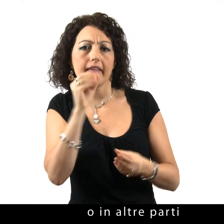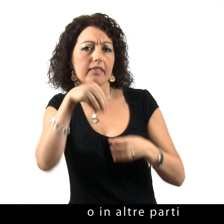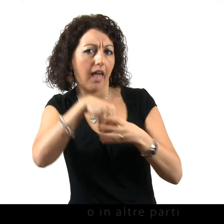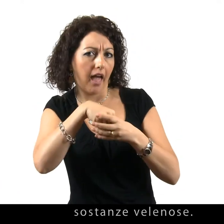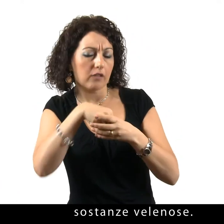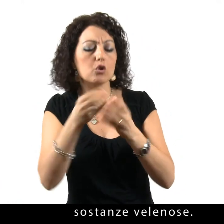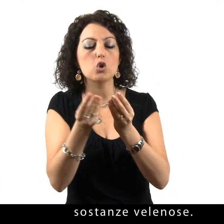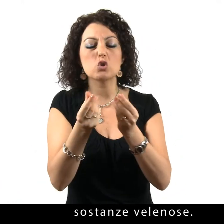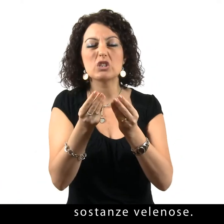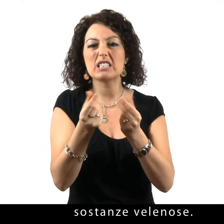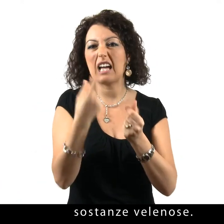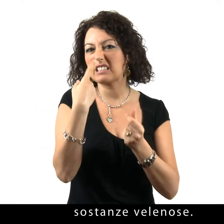sostanze velenose.